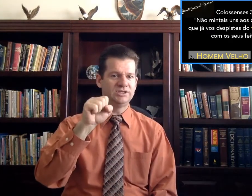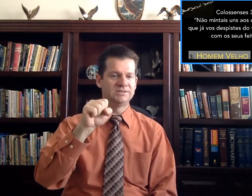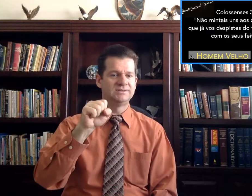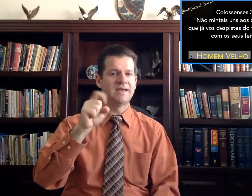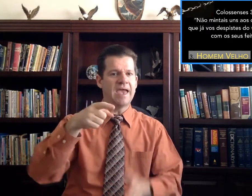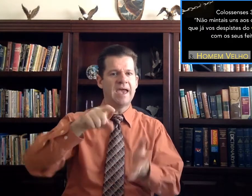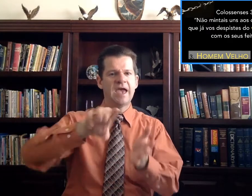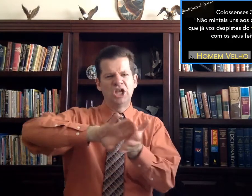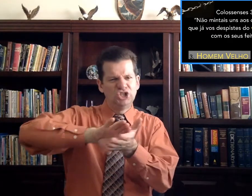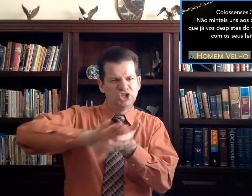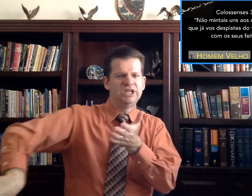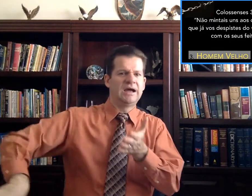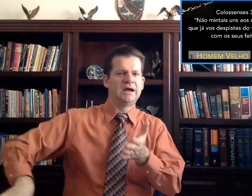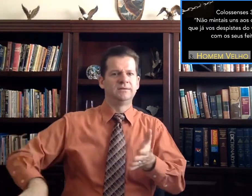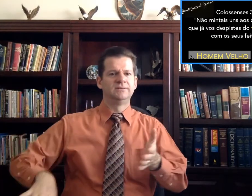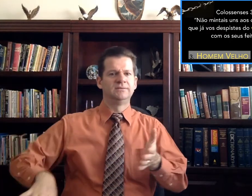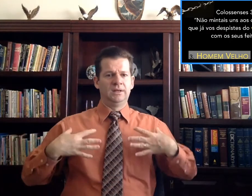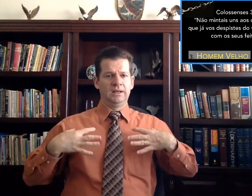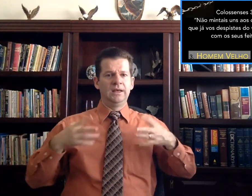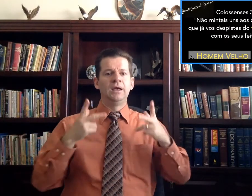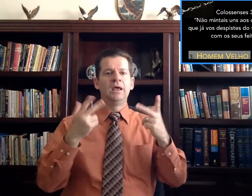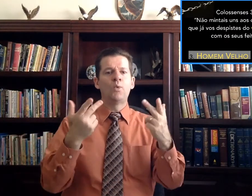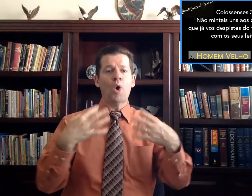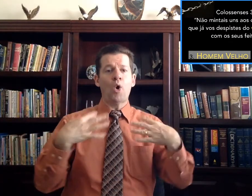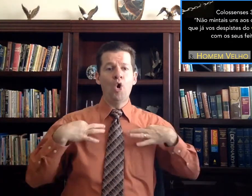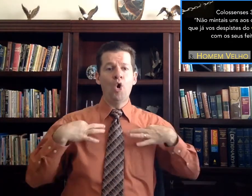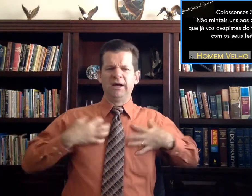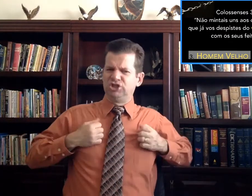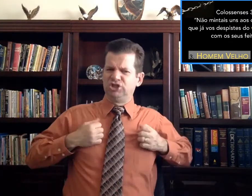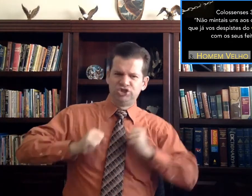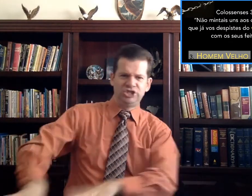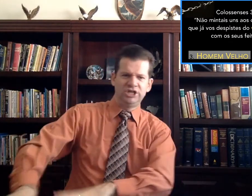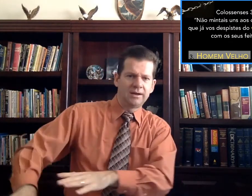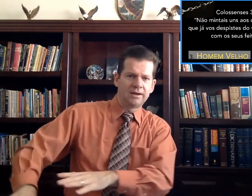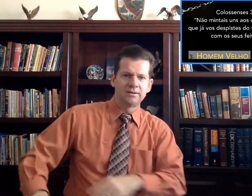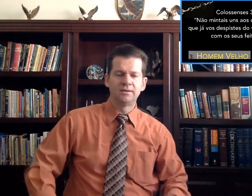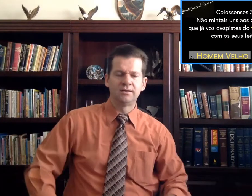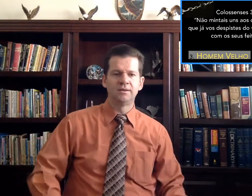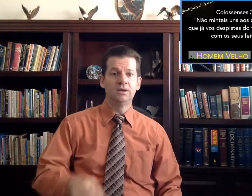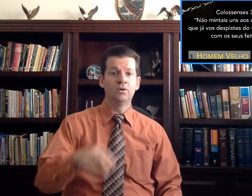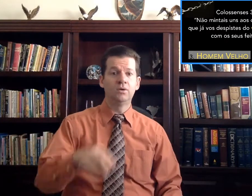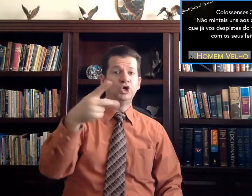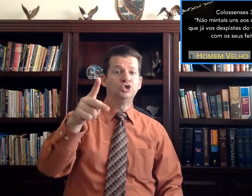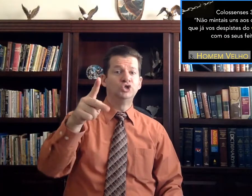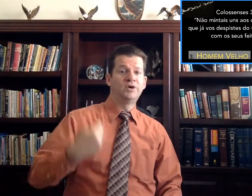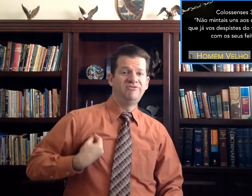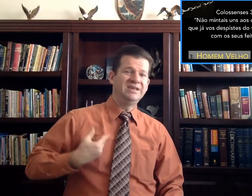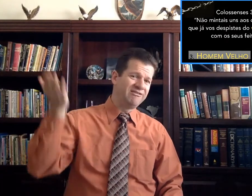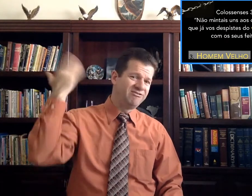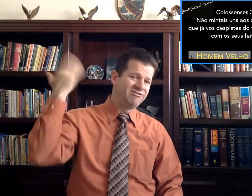despistes é tirar. Igual roupas, tirar. Então, sua vida